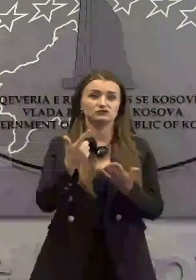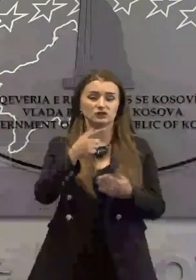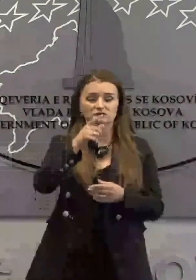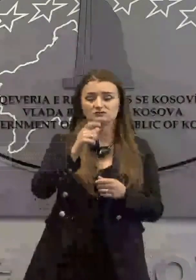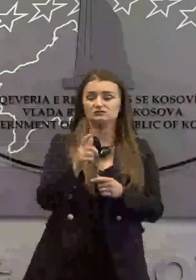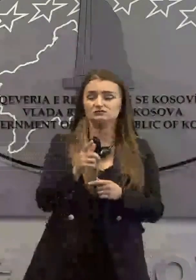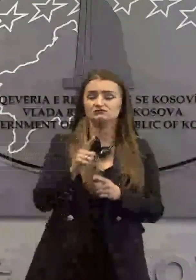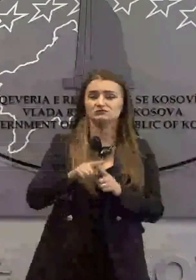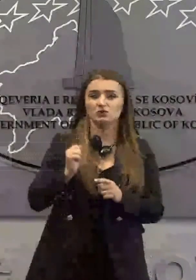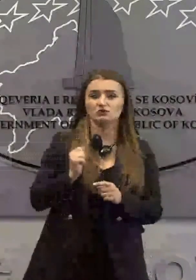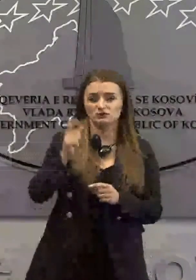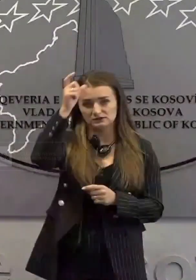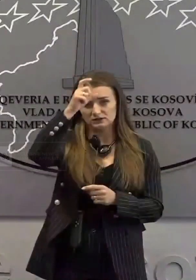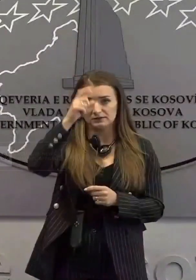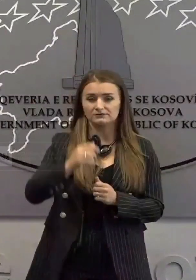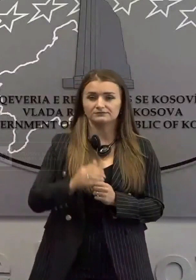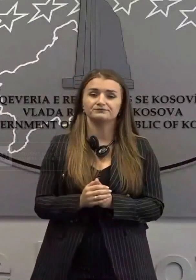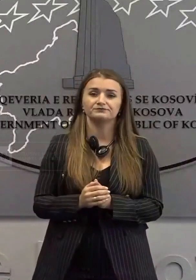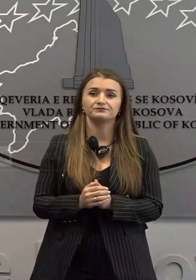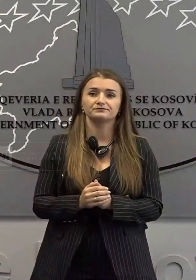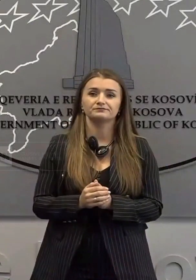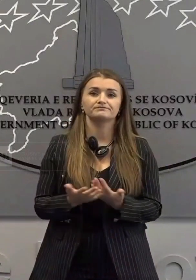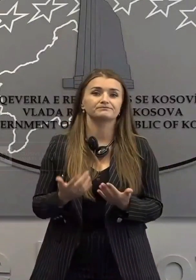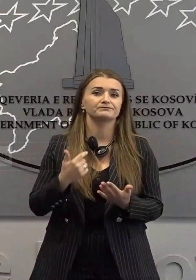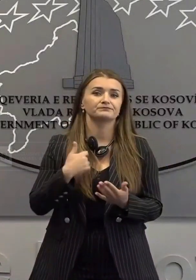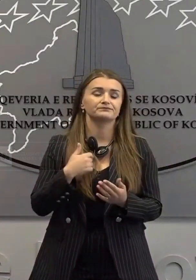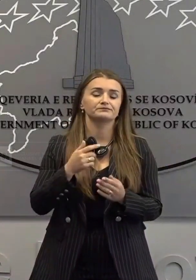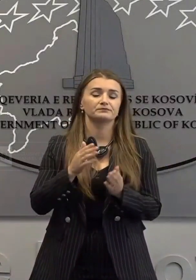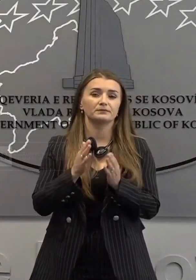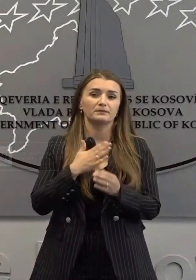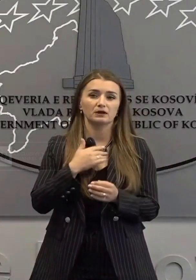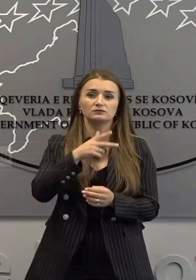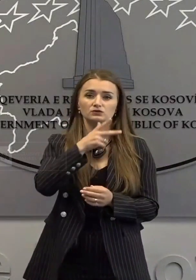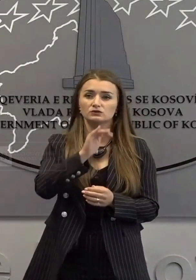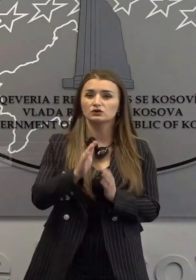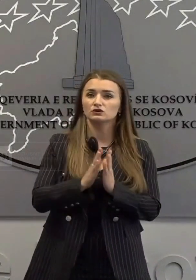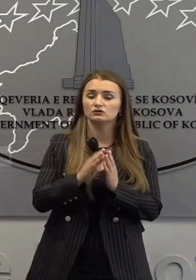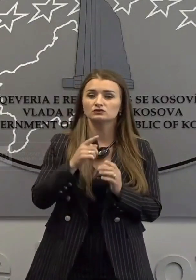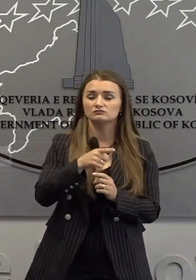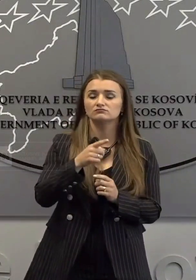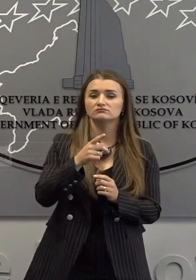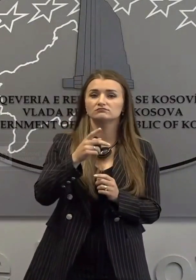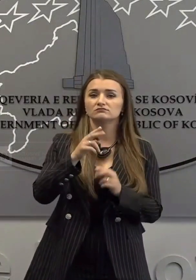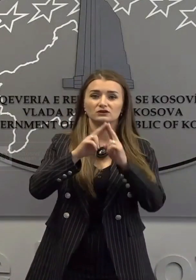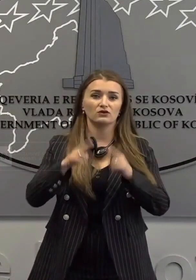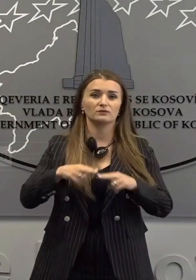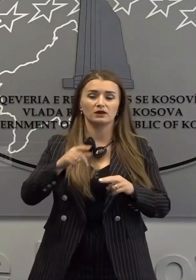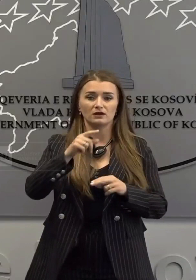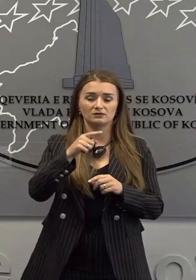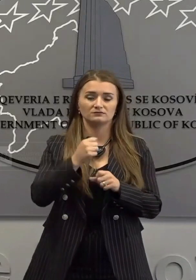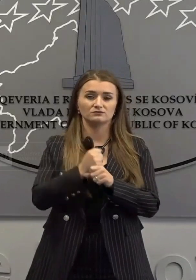ushtrisë Jugoslave. Andaj sërish u bëj thirrje partnerëve ndërkombëtar që nga Serbia si përgjegjëse për vrasjen dhe zhdukjen e të dashurve